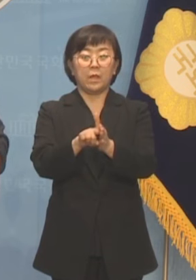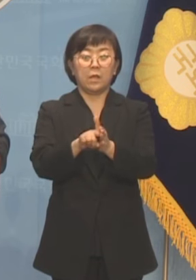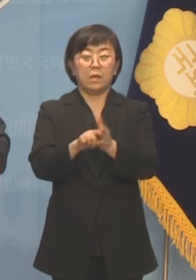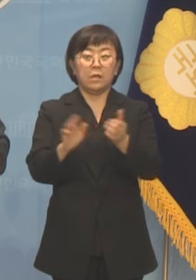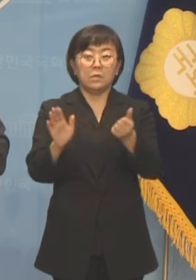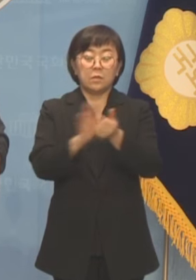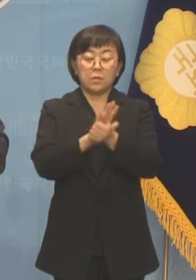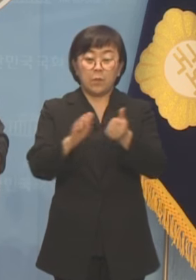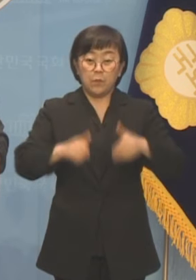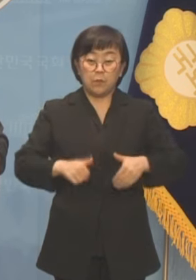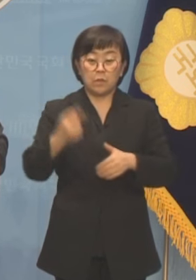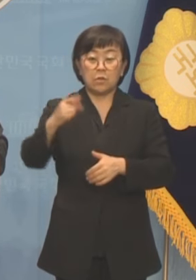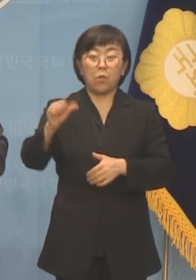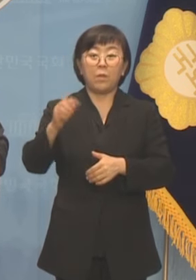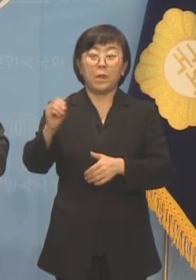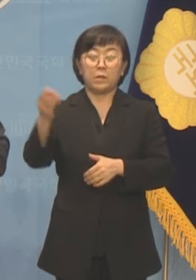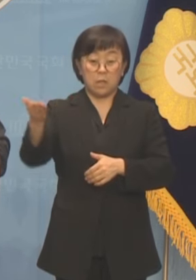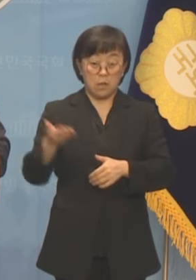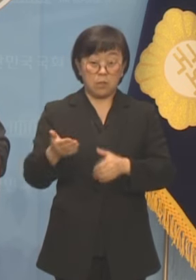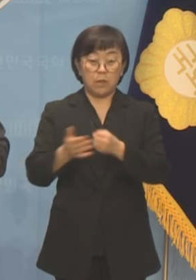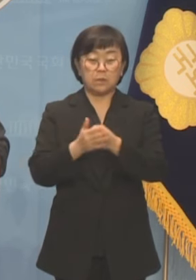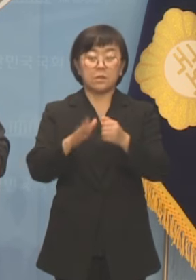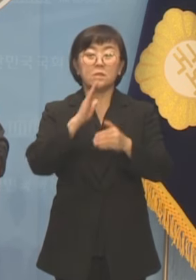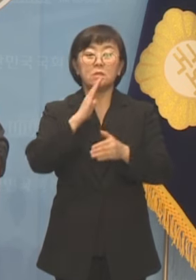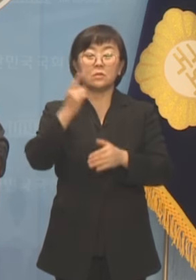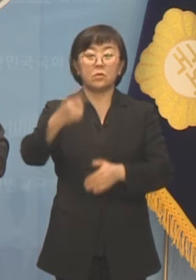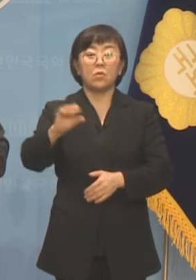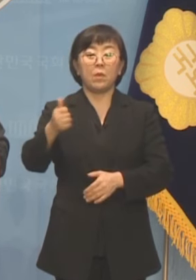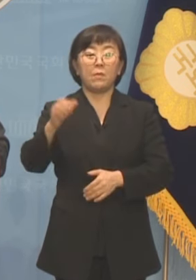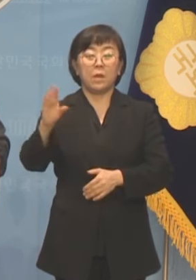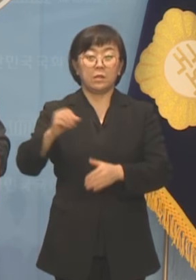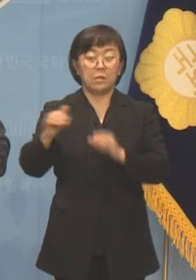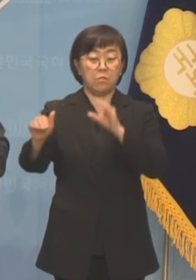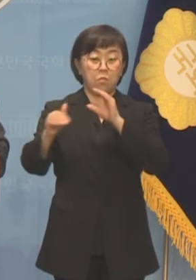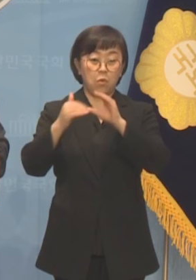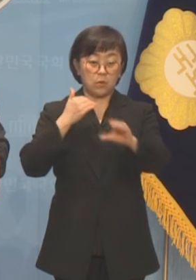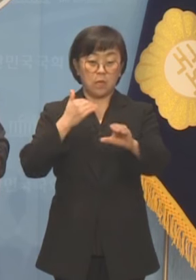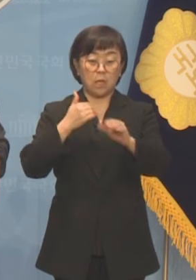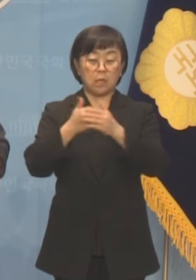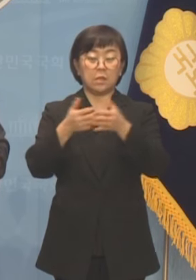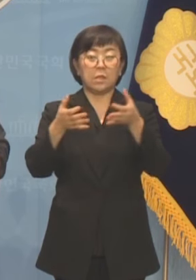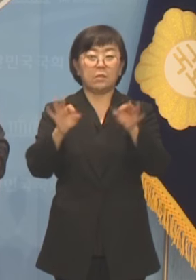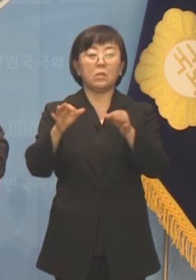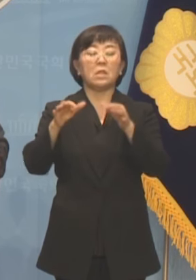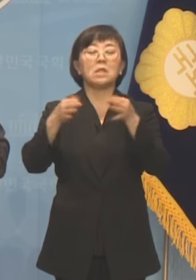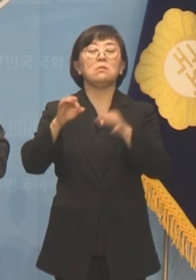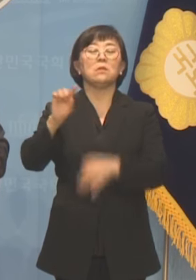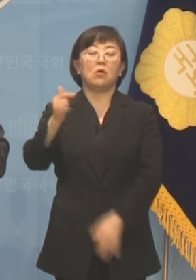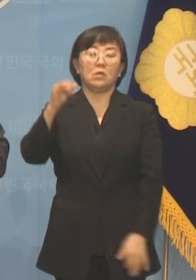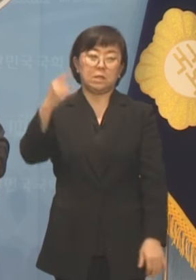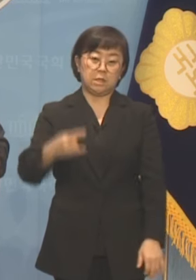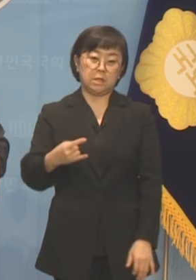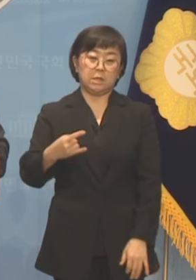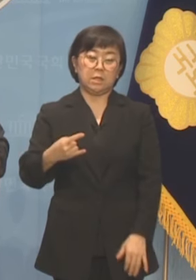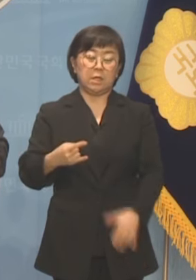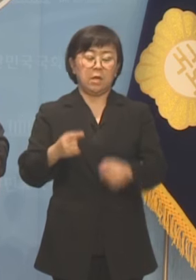필요하다고 1500만 원 달라고 했는데 실제 1500만 원을 보낸 그 계좌 주인도 김근